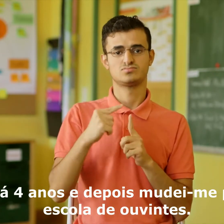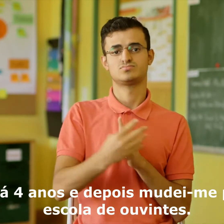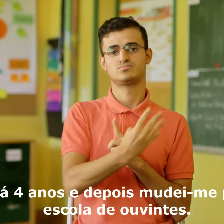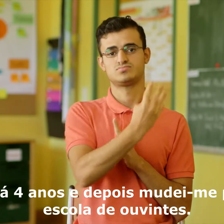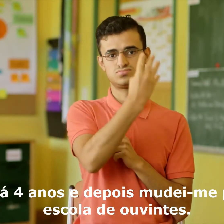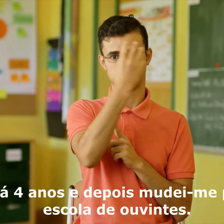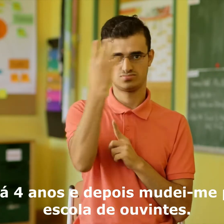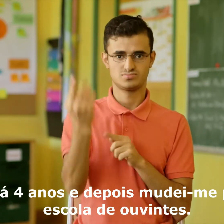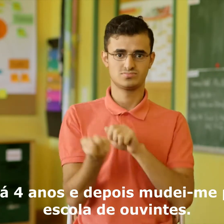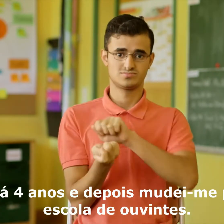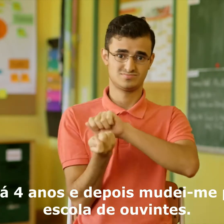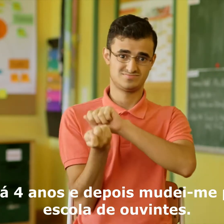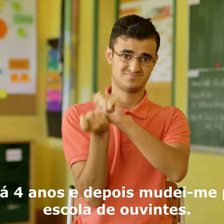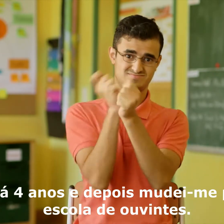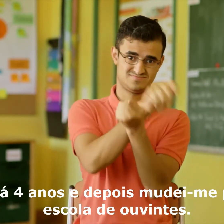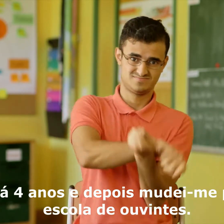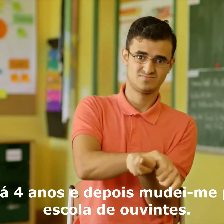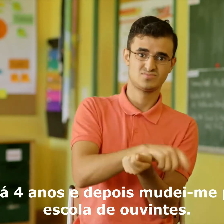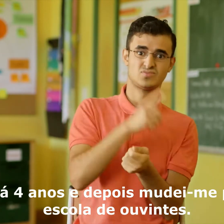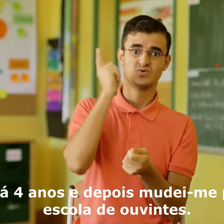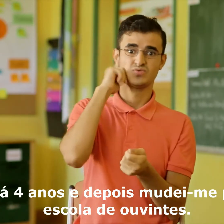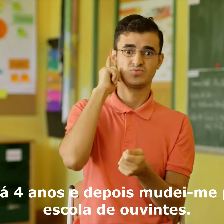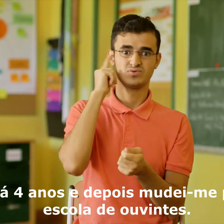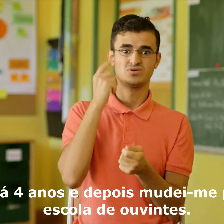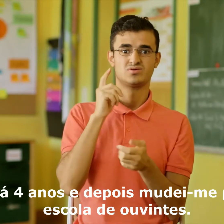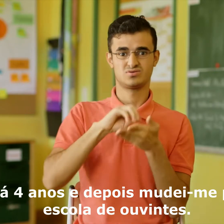Estive lá 4 anos, depois mudei para uma escola de ouvintes.